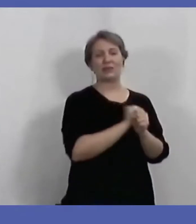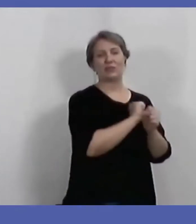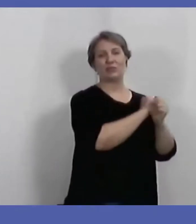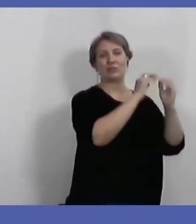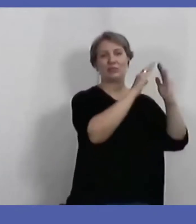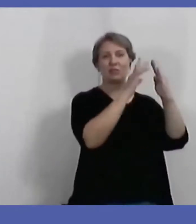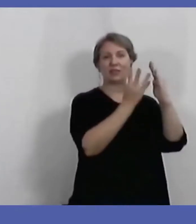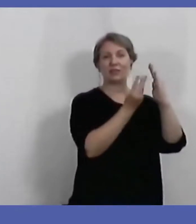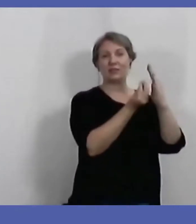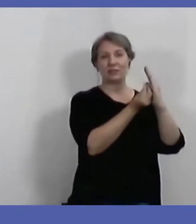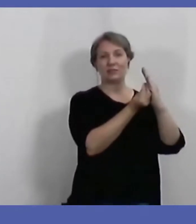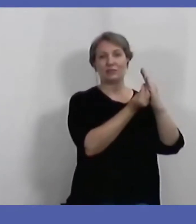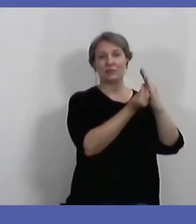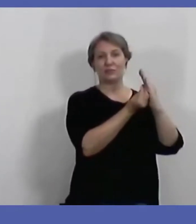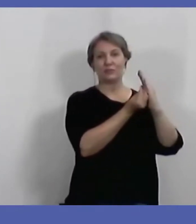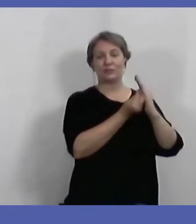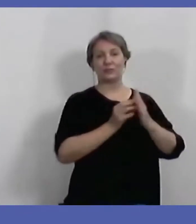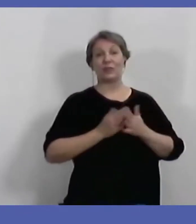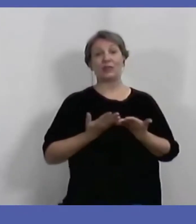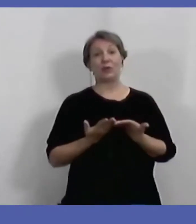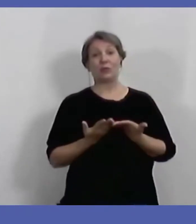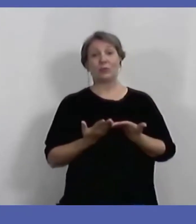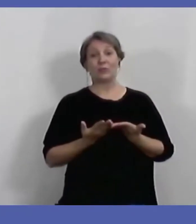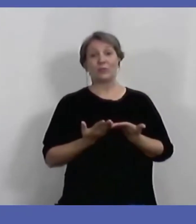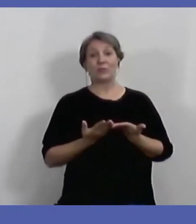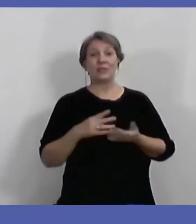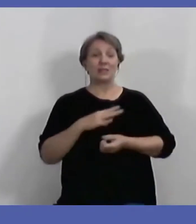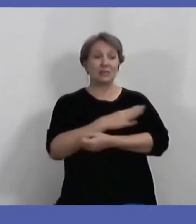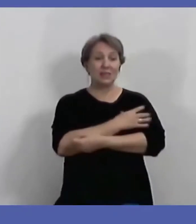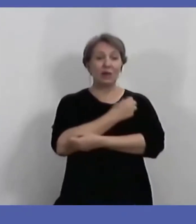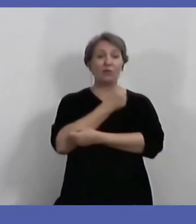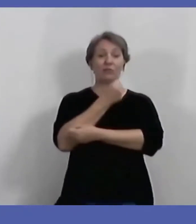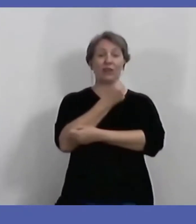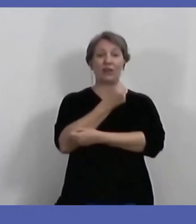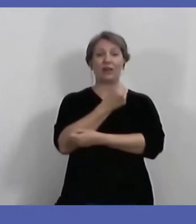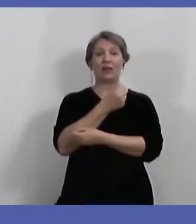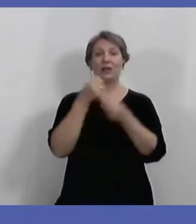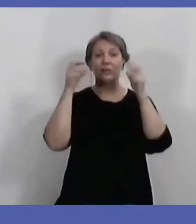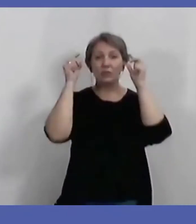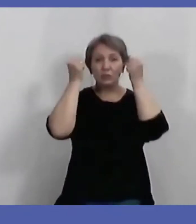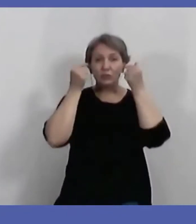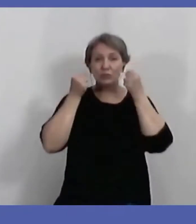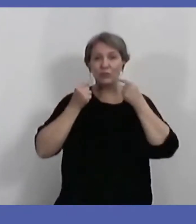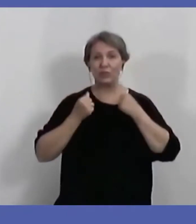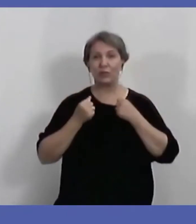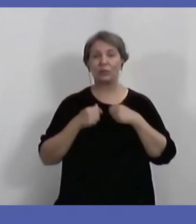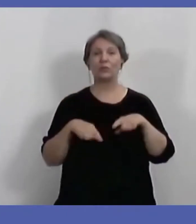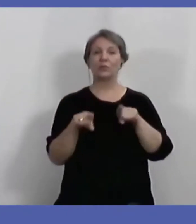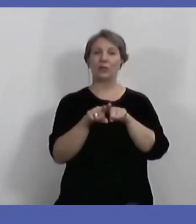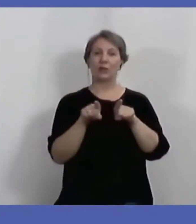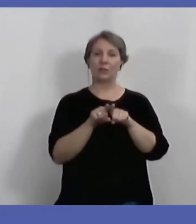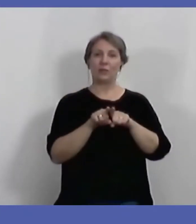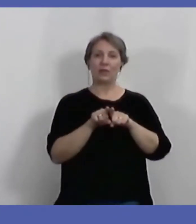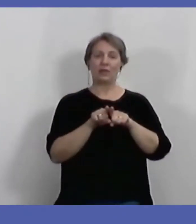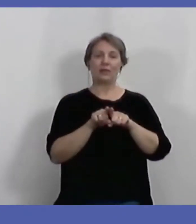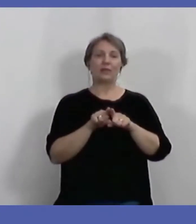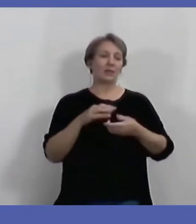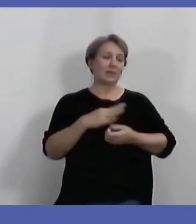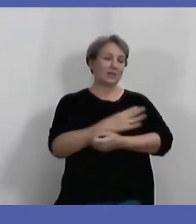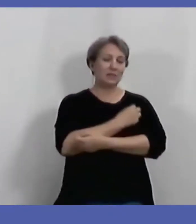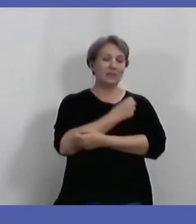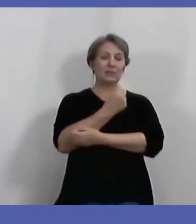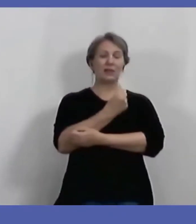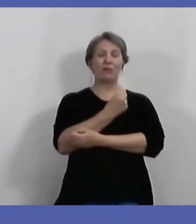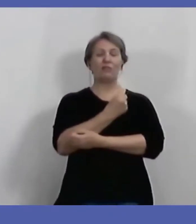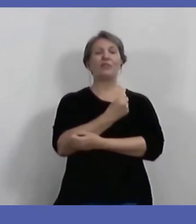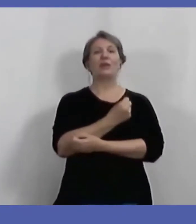a salvação dos gentios, o próprio Senhor tinha que passar por uma etapa para